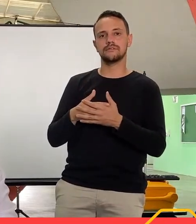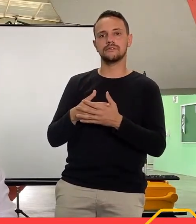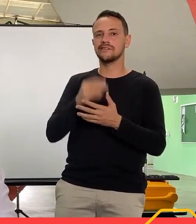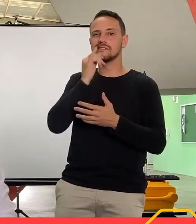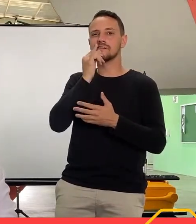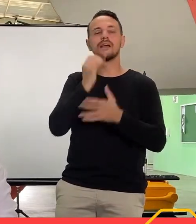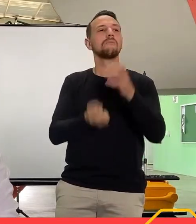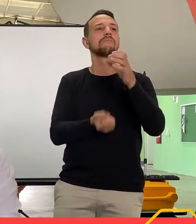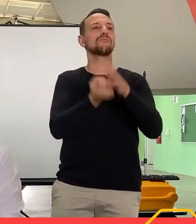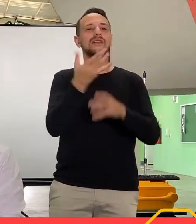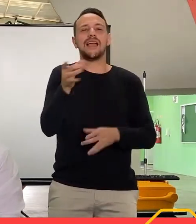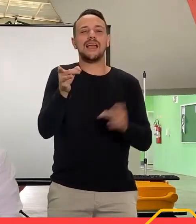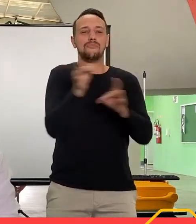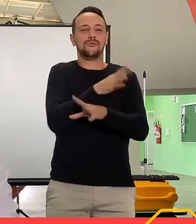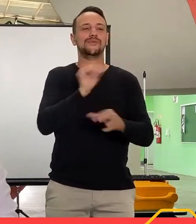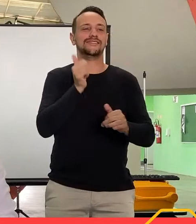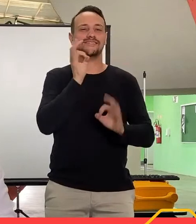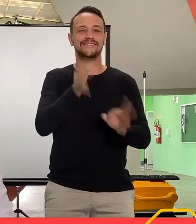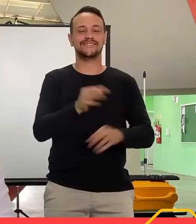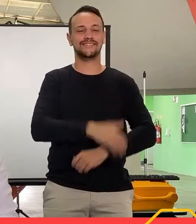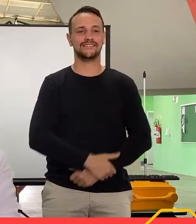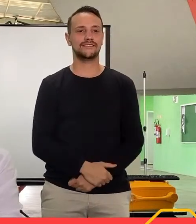Ela não nasceu pronto esse conceito.